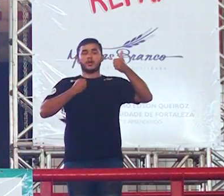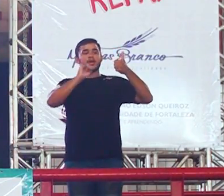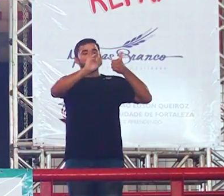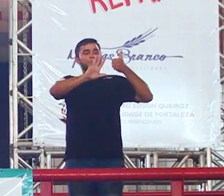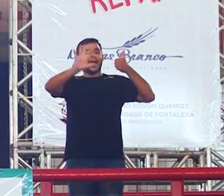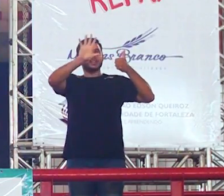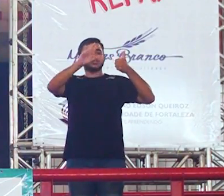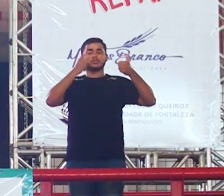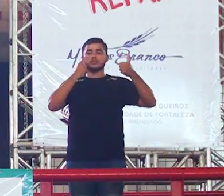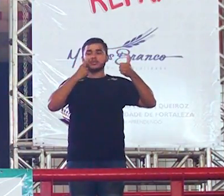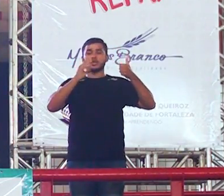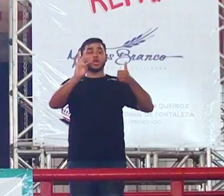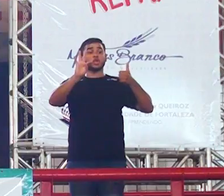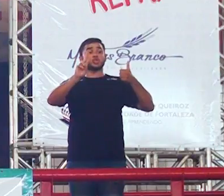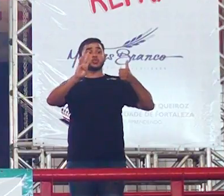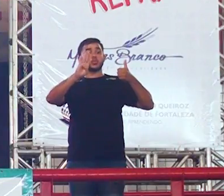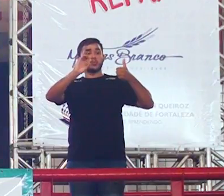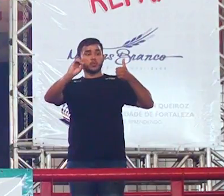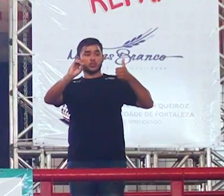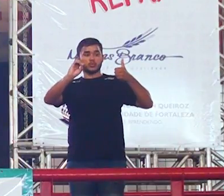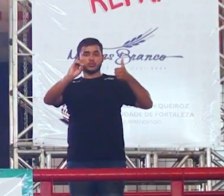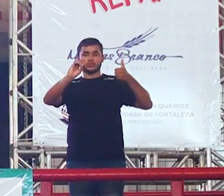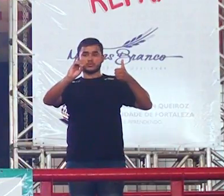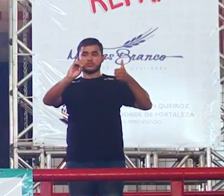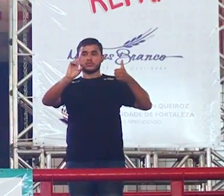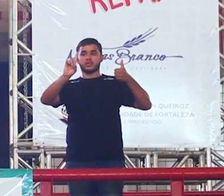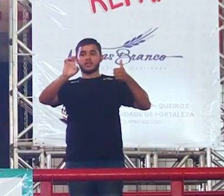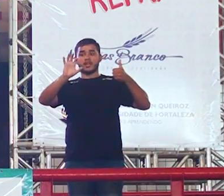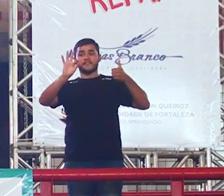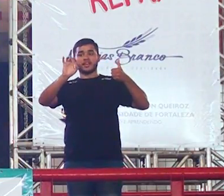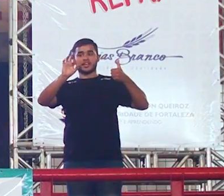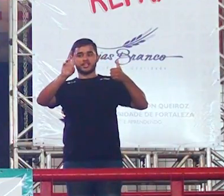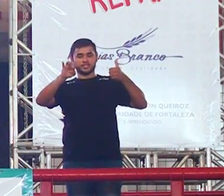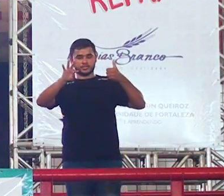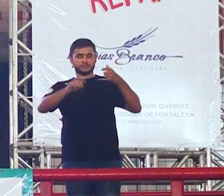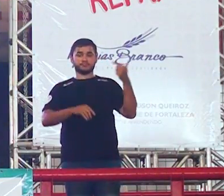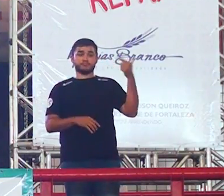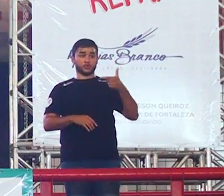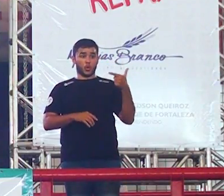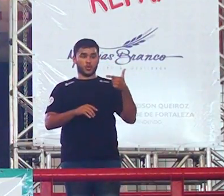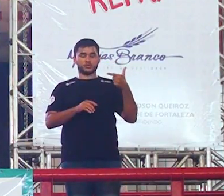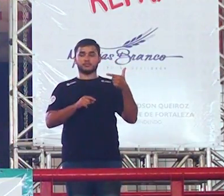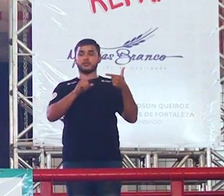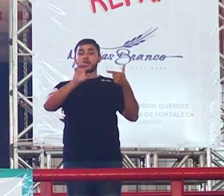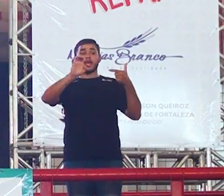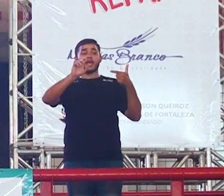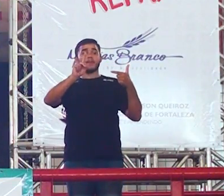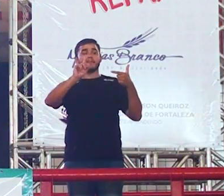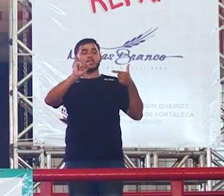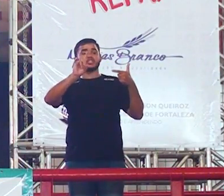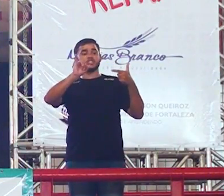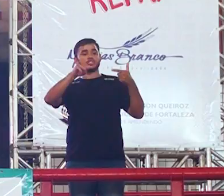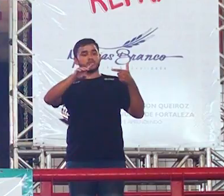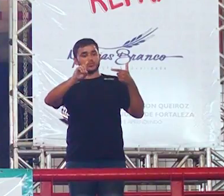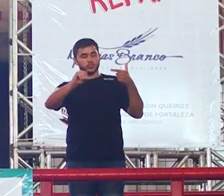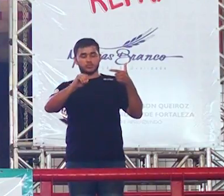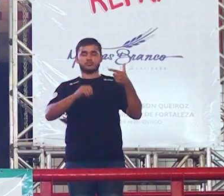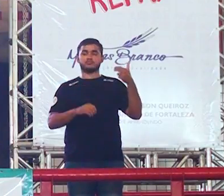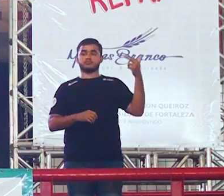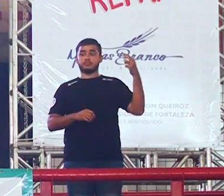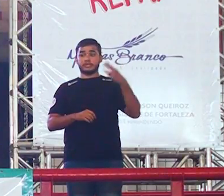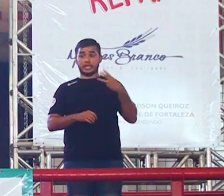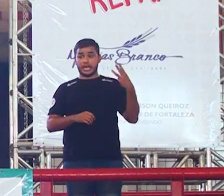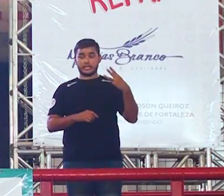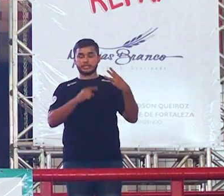vai ser o ducto deferente, ok? O número 2 vai ser o epidídimo. E o número